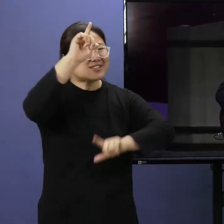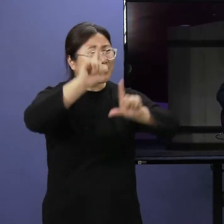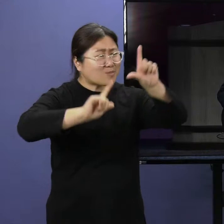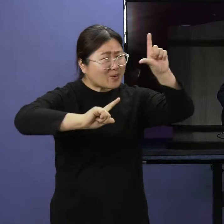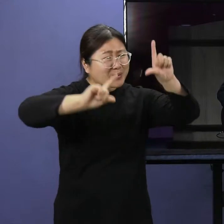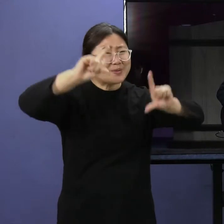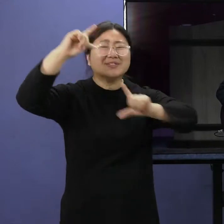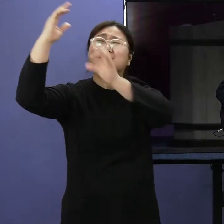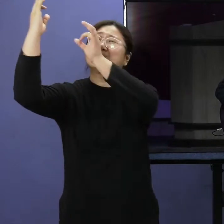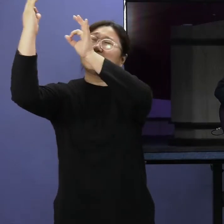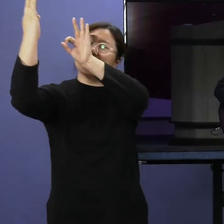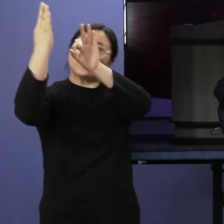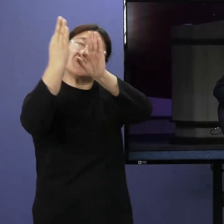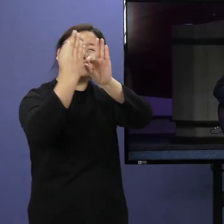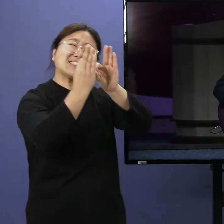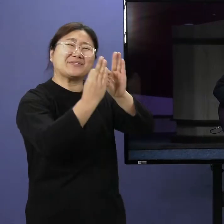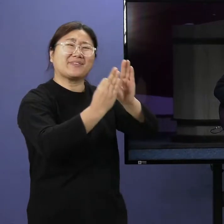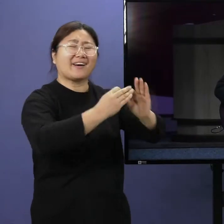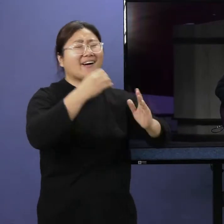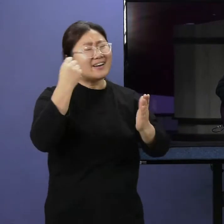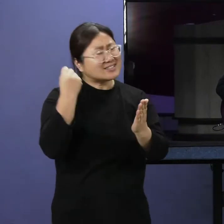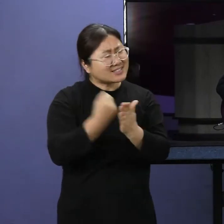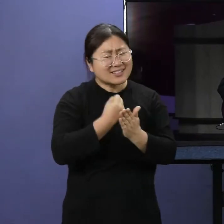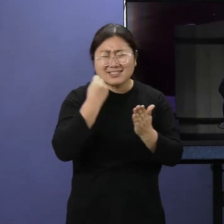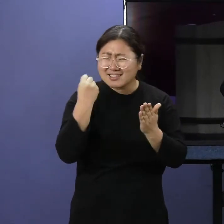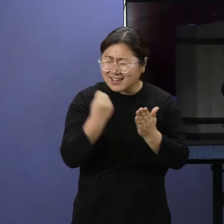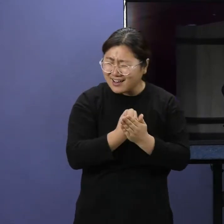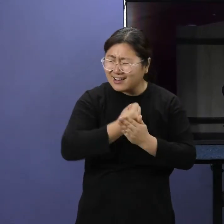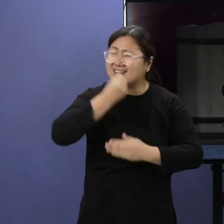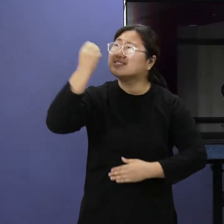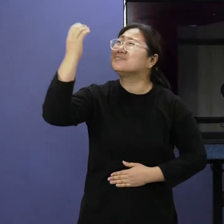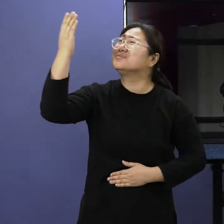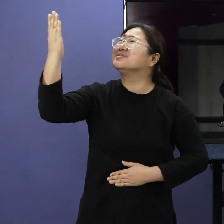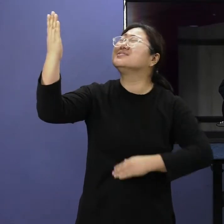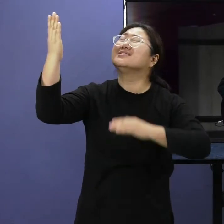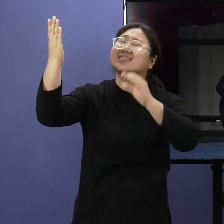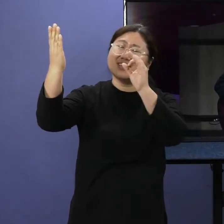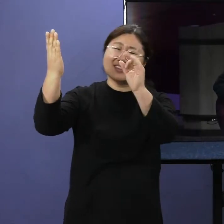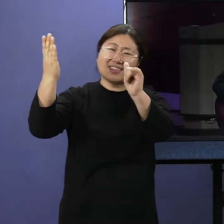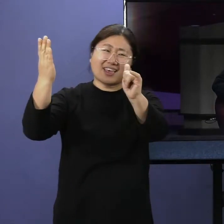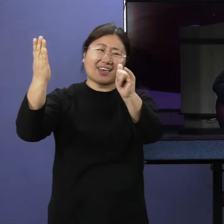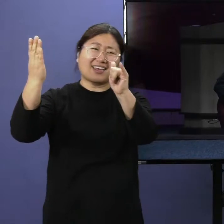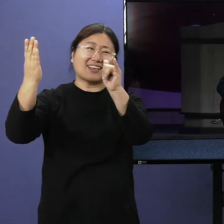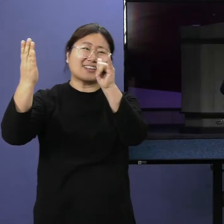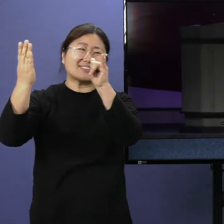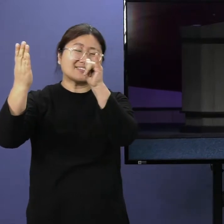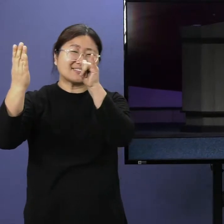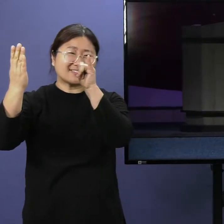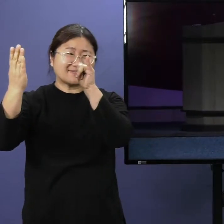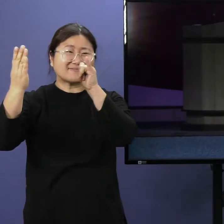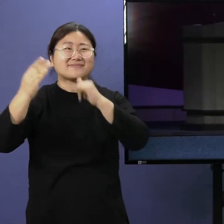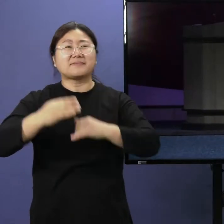그런 풍경 보시며 단식하는 분이 있네.